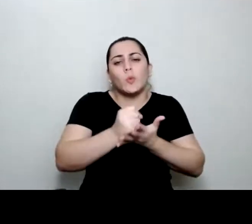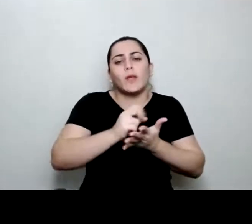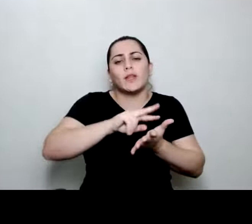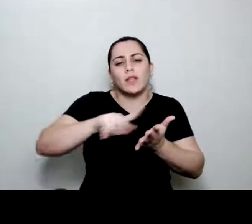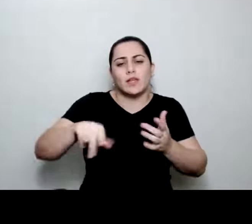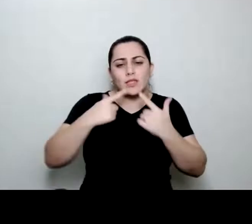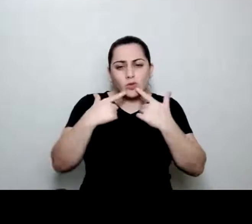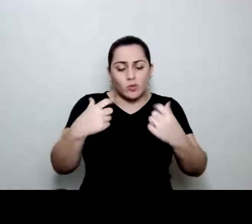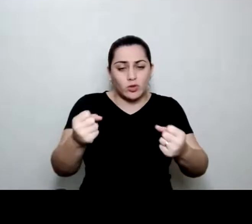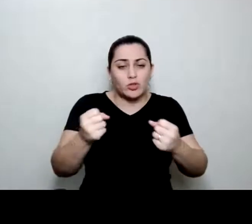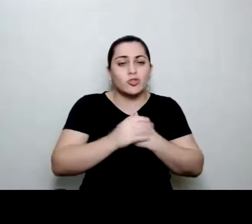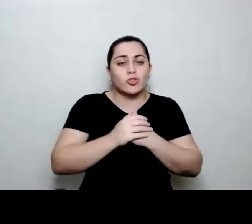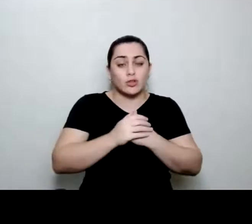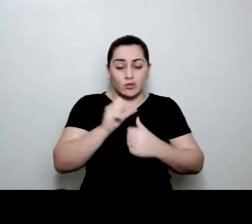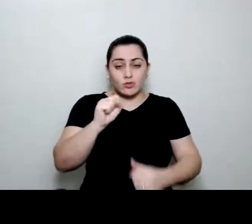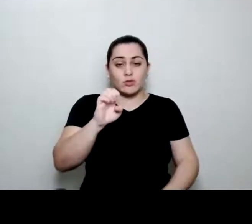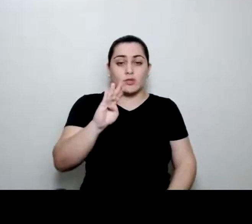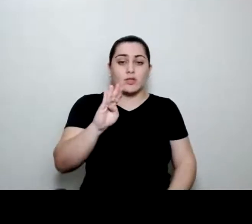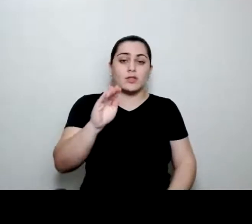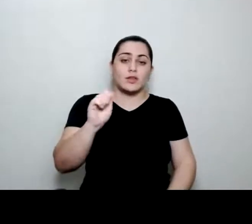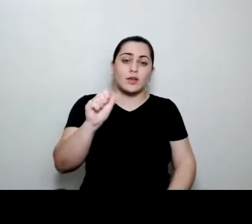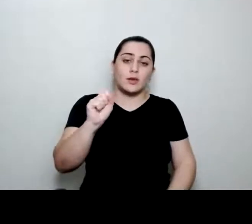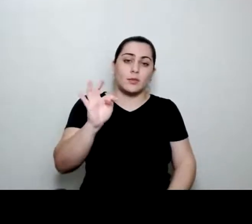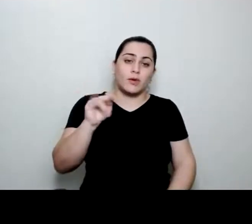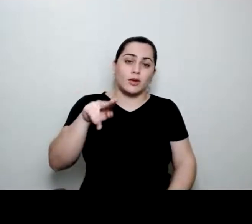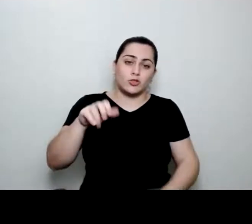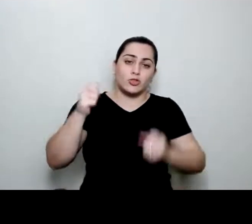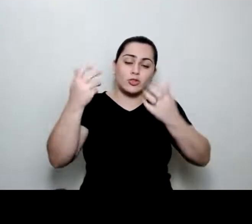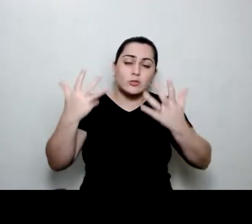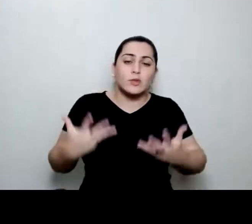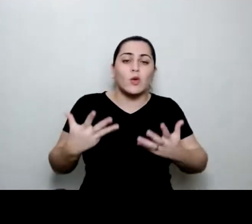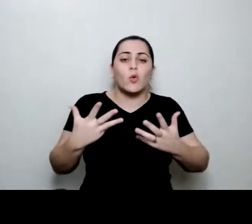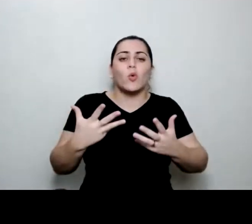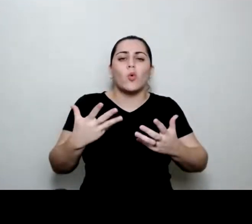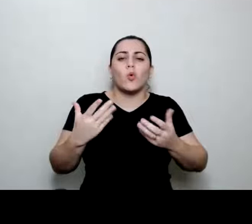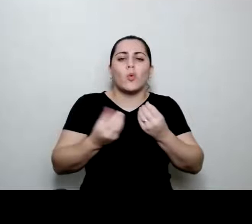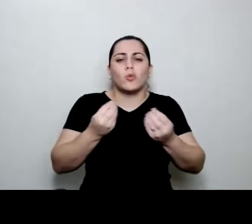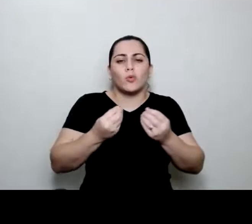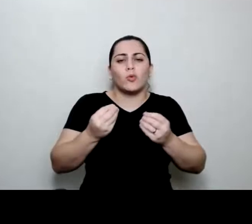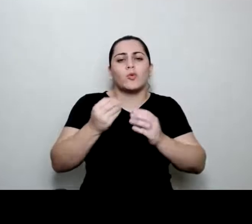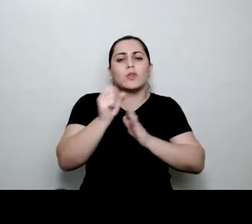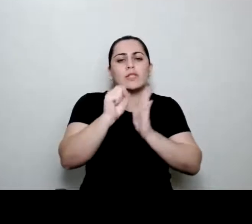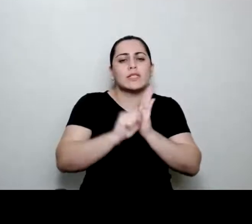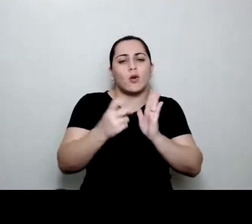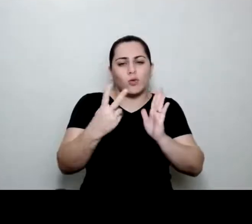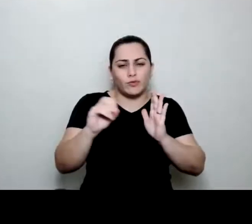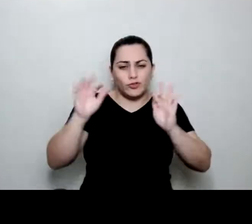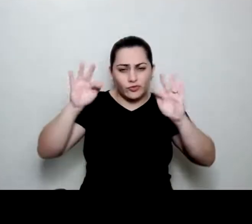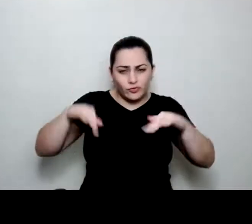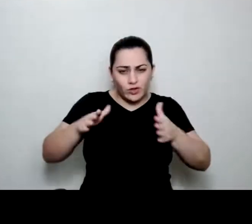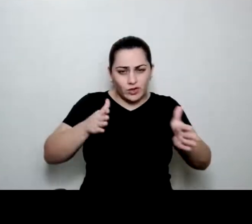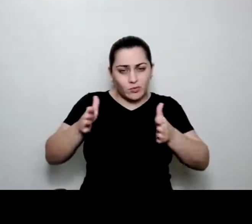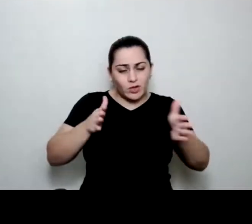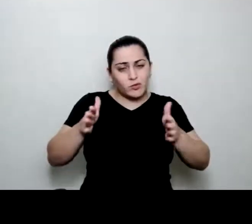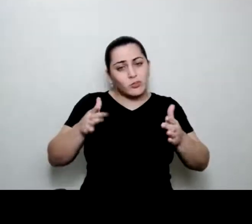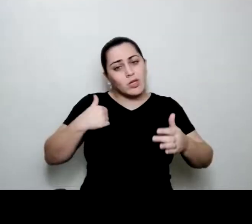Sebastian colocou a fundação da documentação linguística como no final do século XX, né? Mas